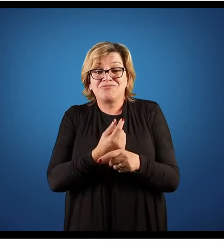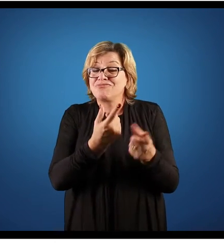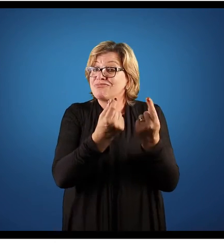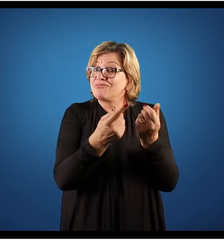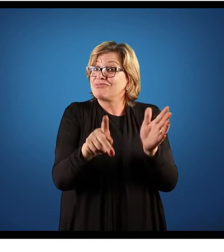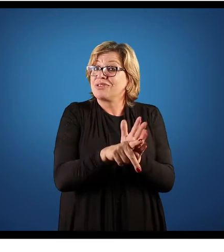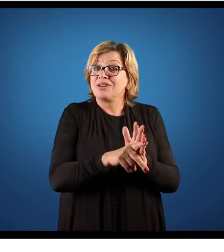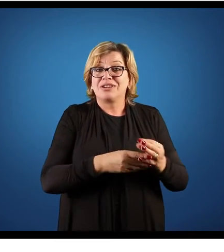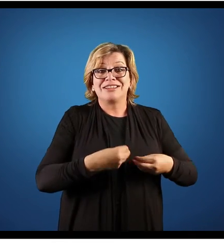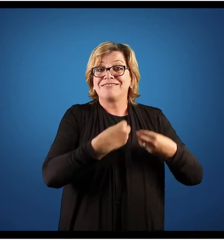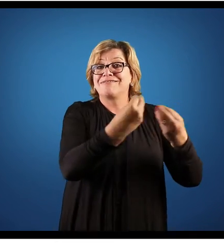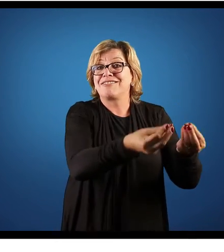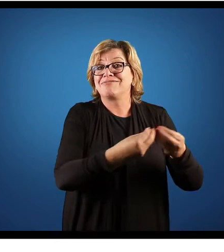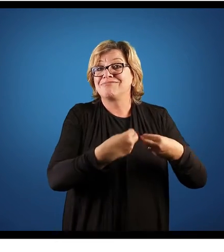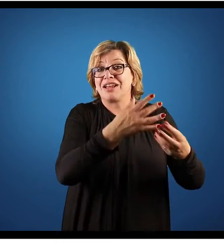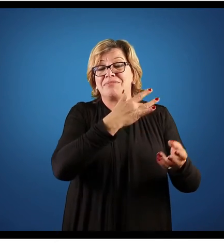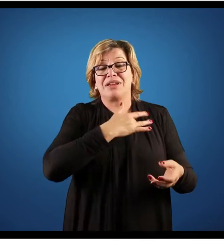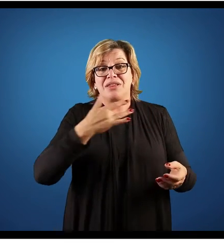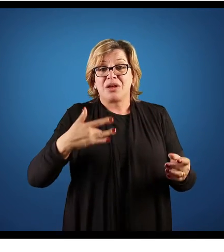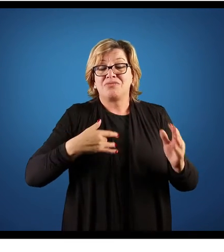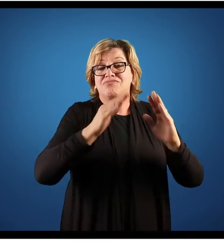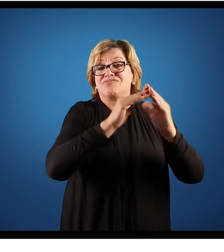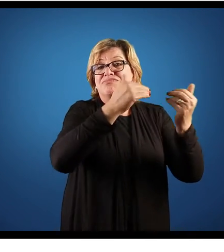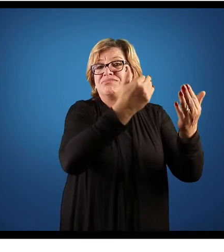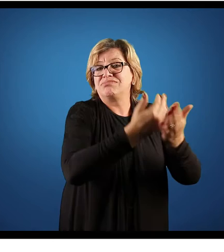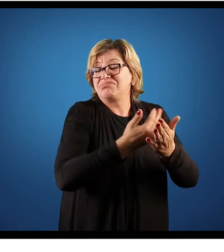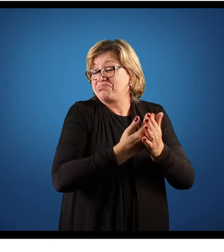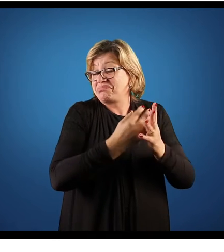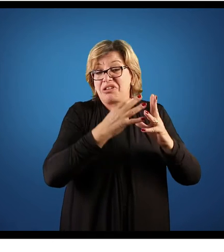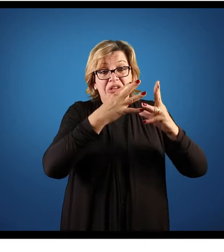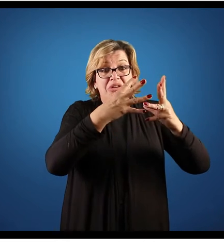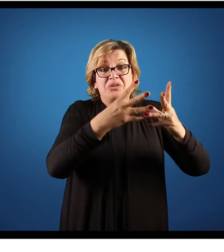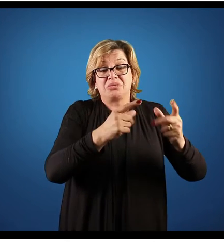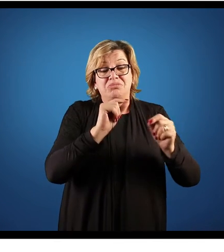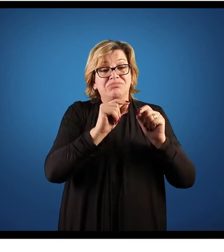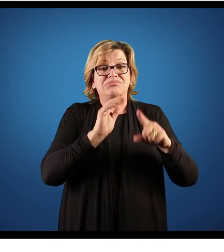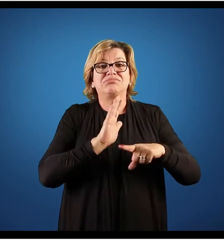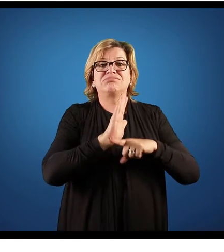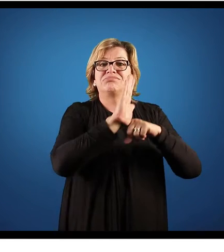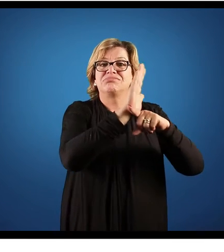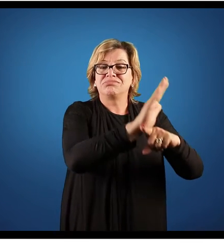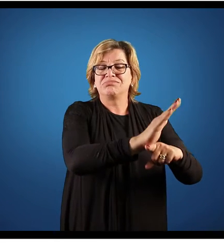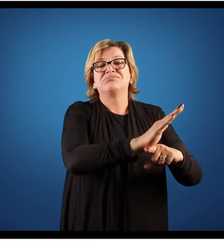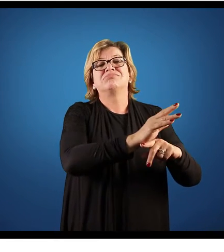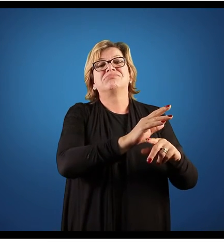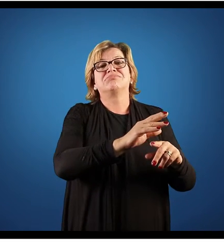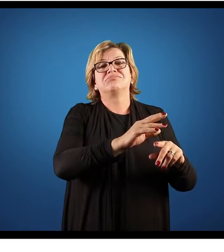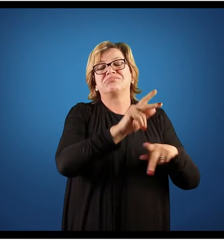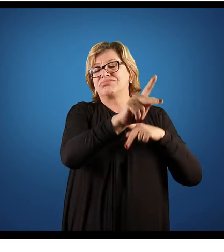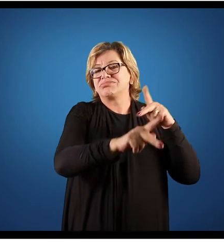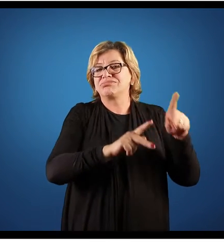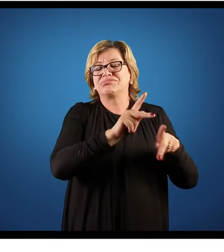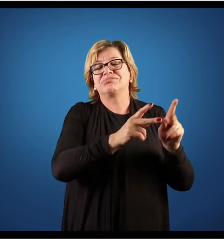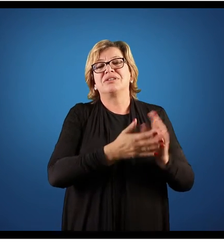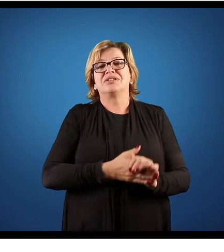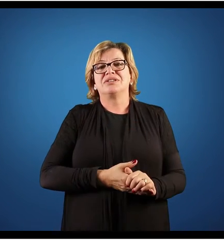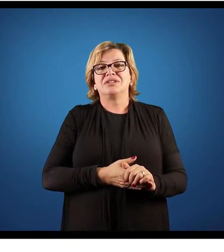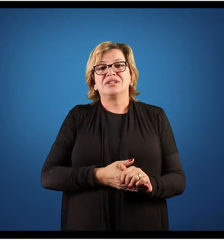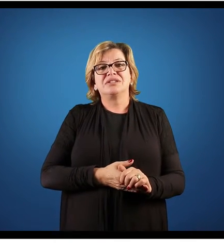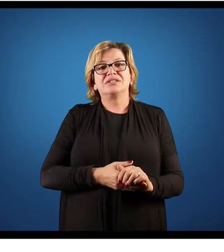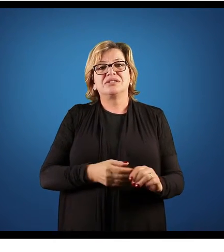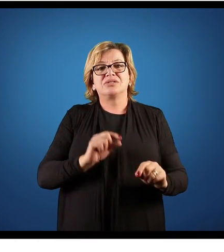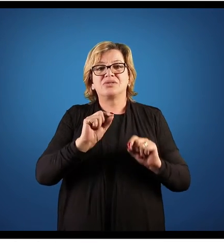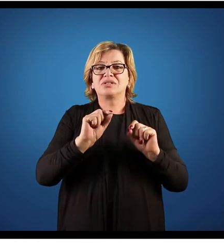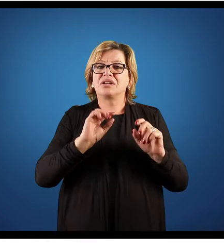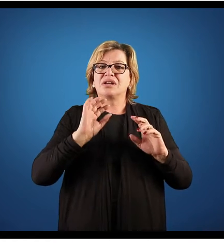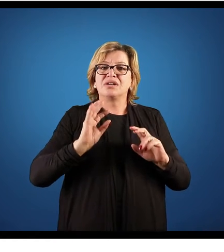em saúde escola escolas toda essa questão nem que vai está sendo trabalhada nem com relação a isso para que isso aconteça